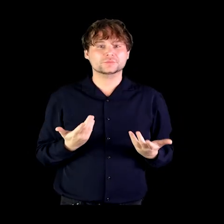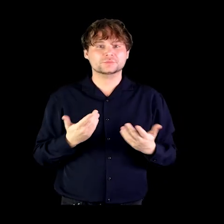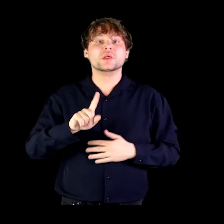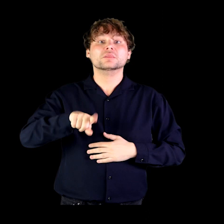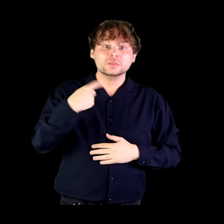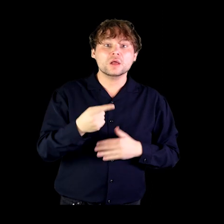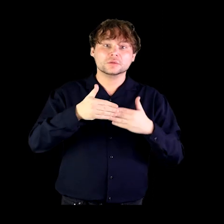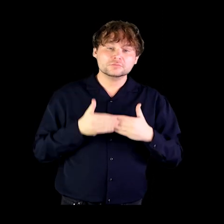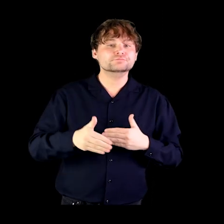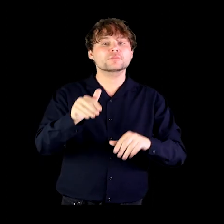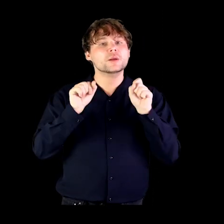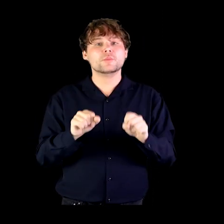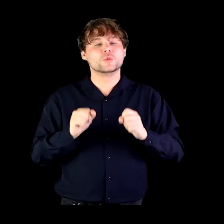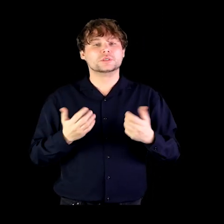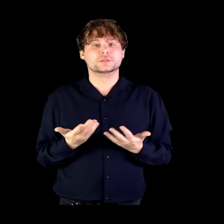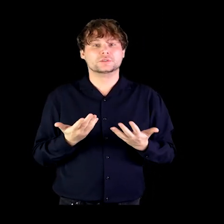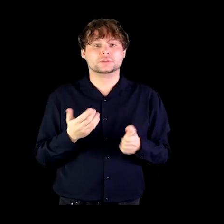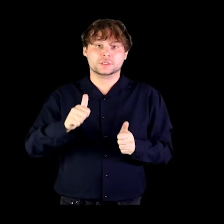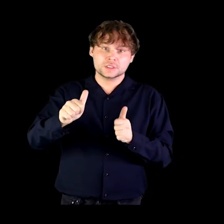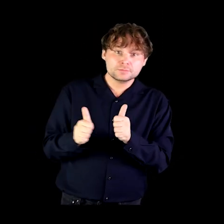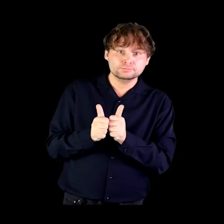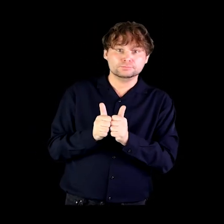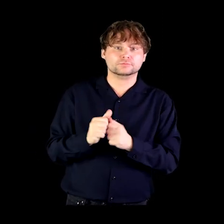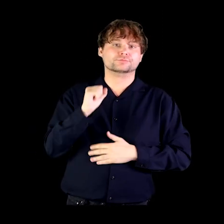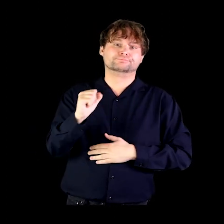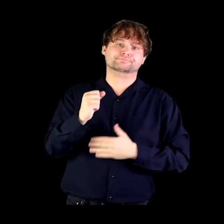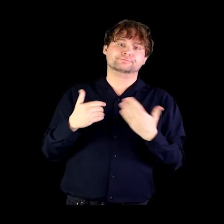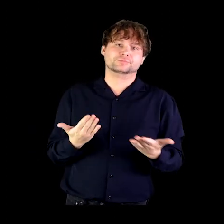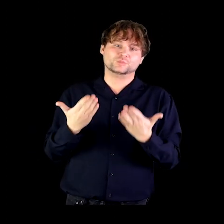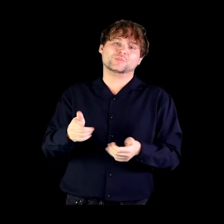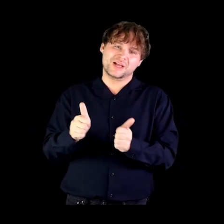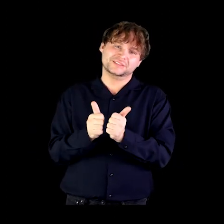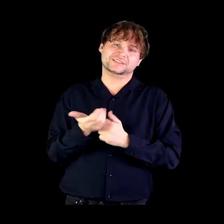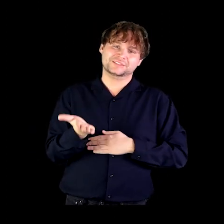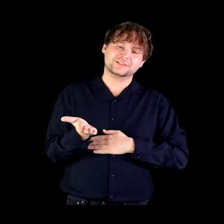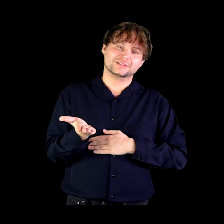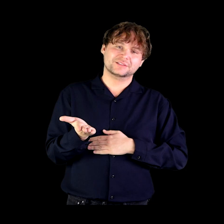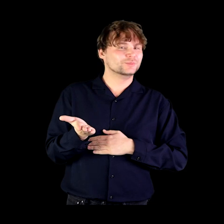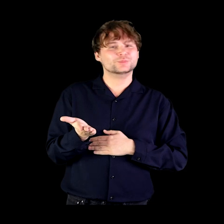Und dann gibt es die Möglichkeit, das Stigma von Assistenz.